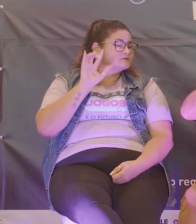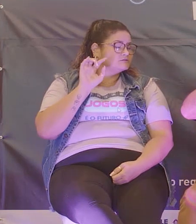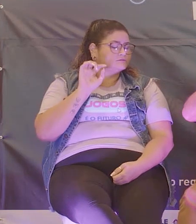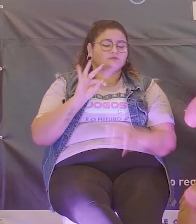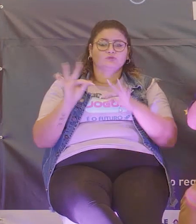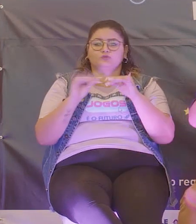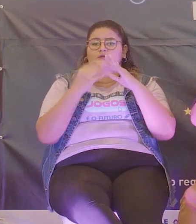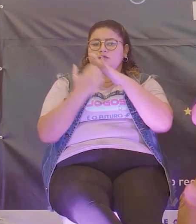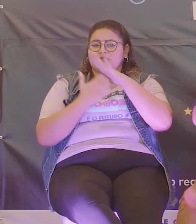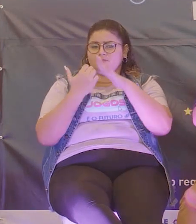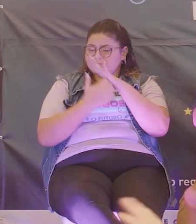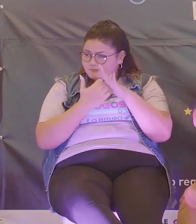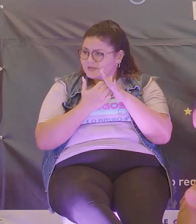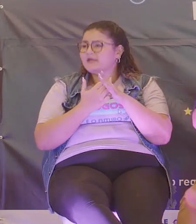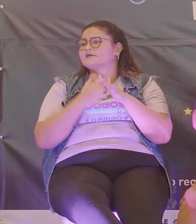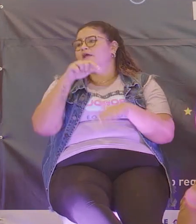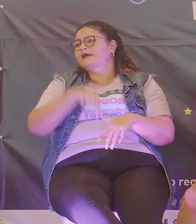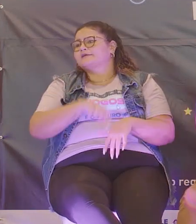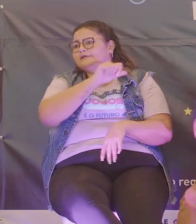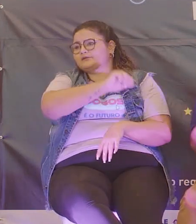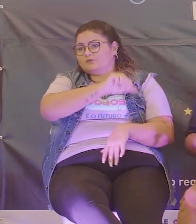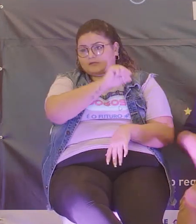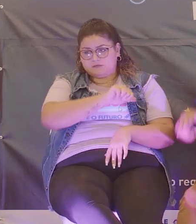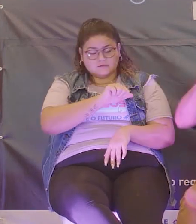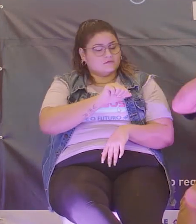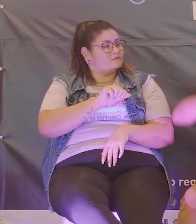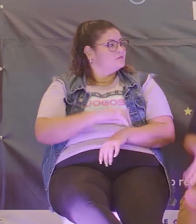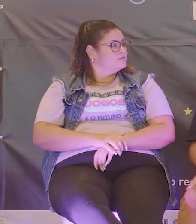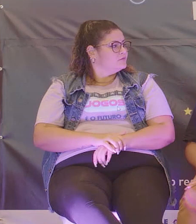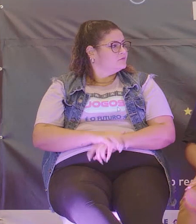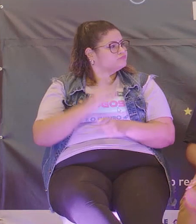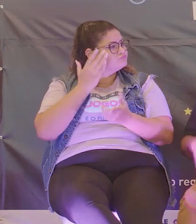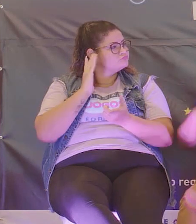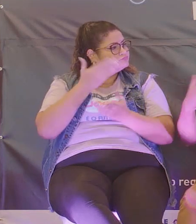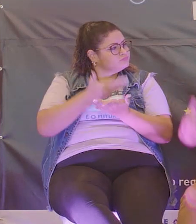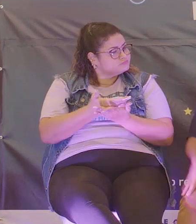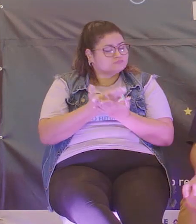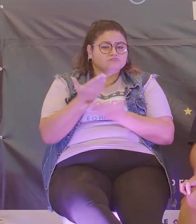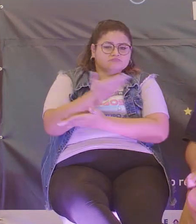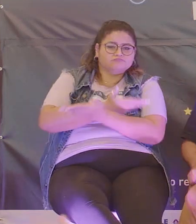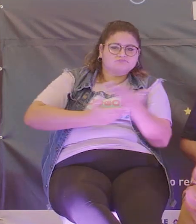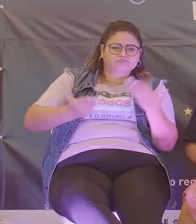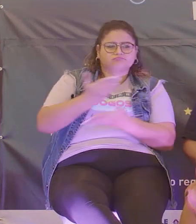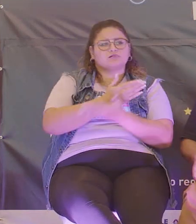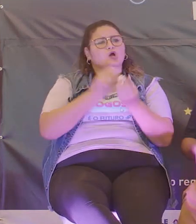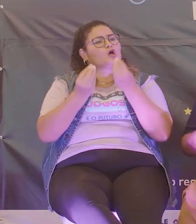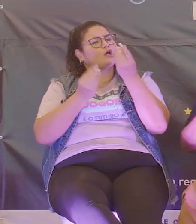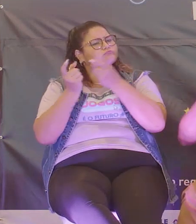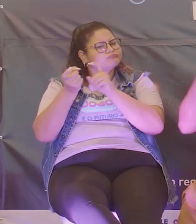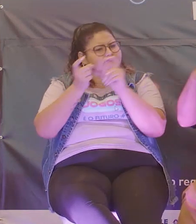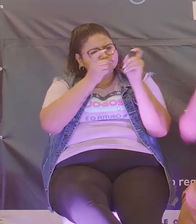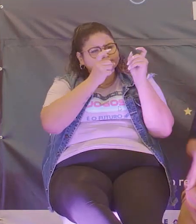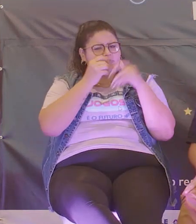as empresas que desenvolvem jogos do Rio se juntassem num lugar para poder trocar ideia, para poder pensar em como que a gente pode evoluir,